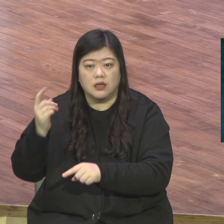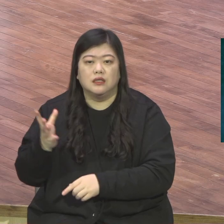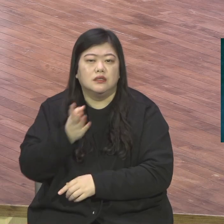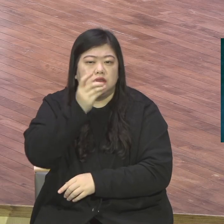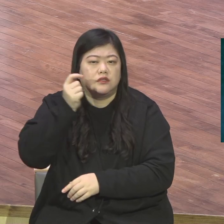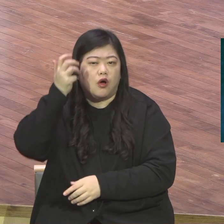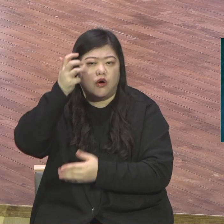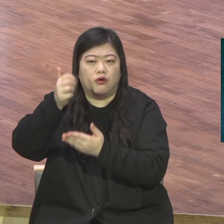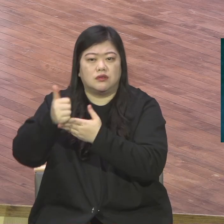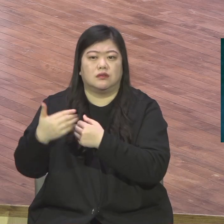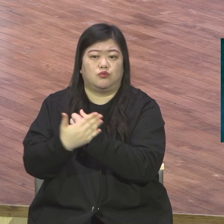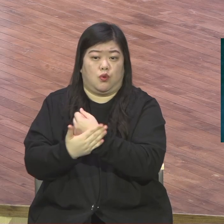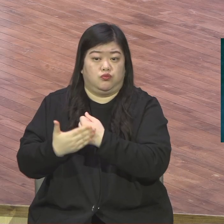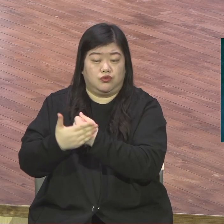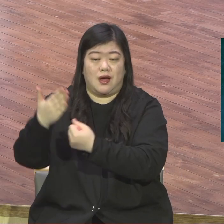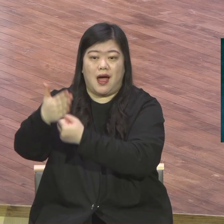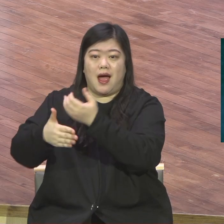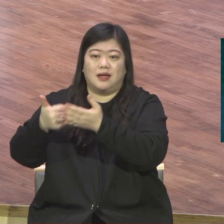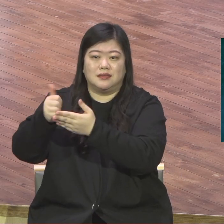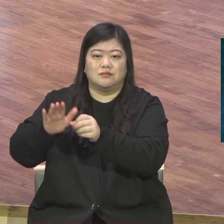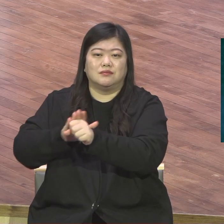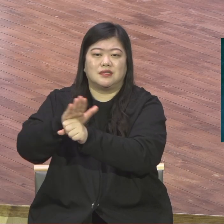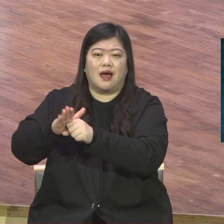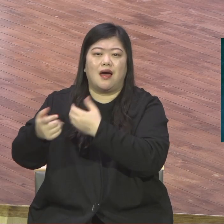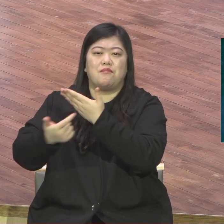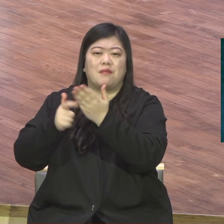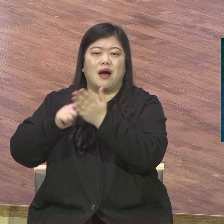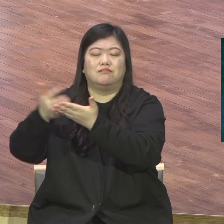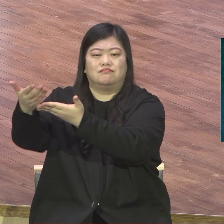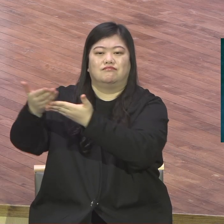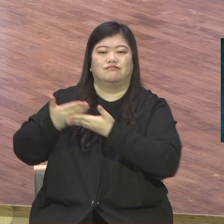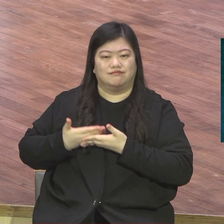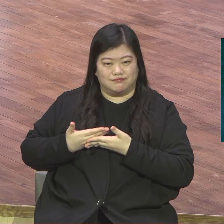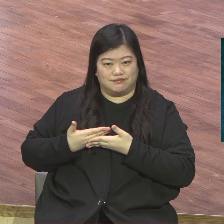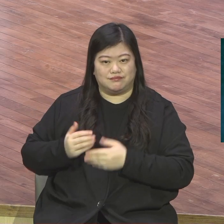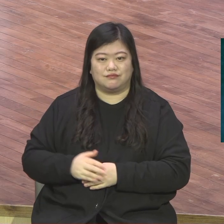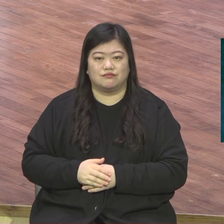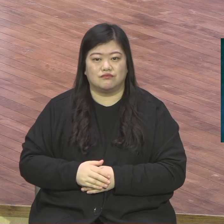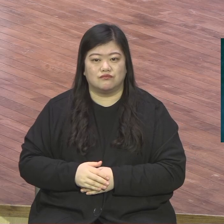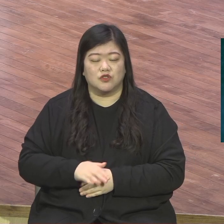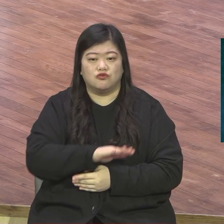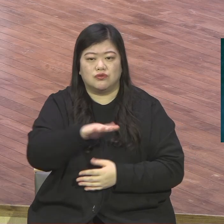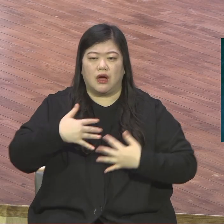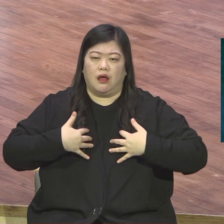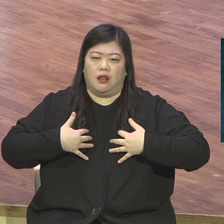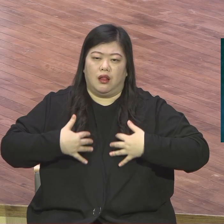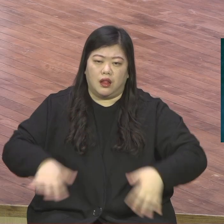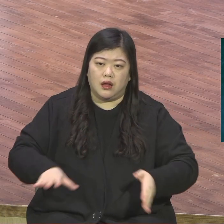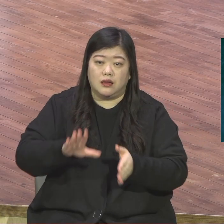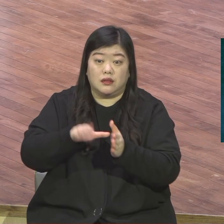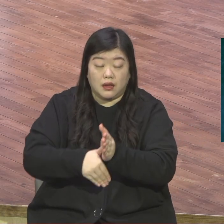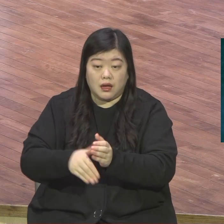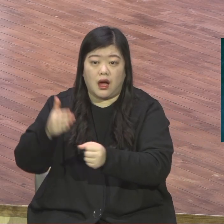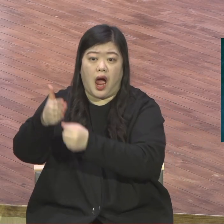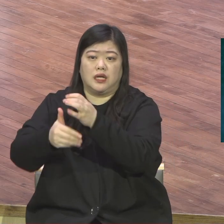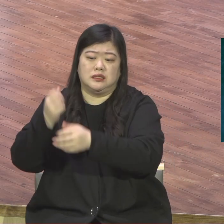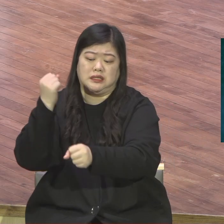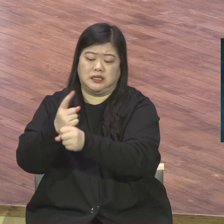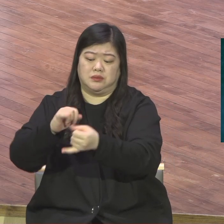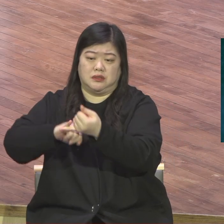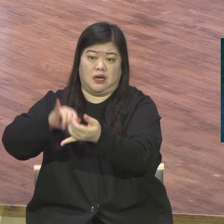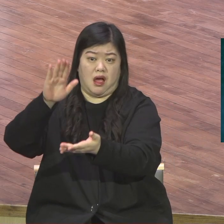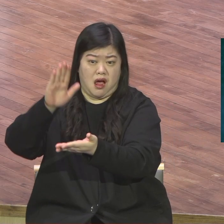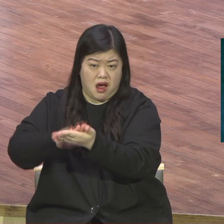말미암아 하나님의 사랑이 우리 마음에 부음바됨이니 우리가 아직 연약할 때에 기약대로